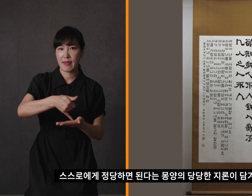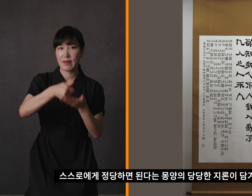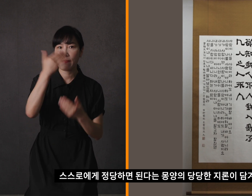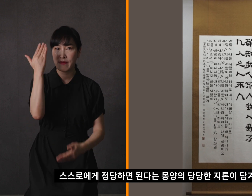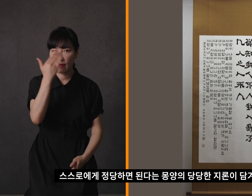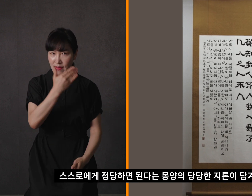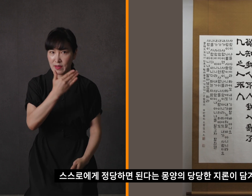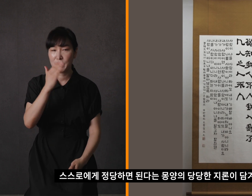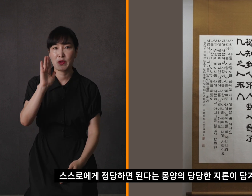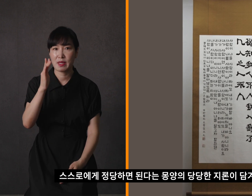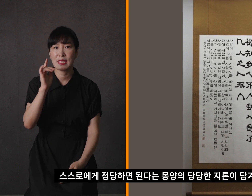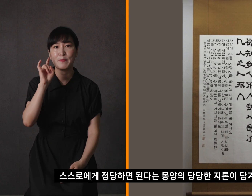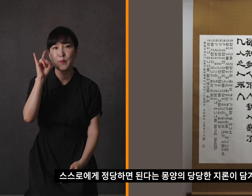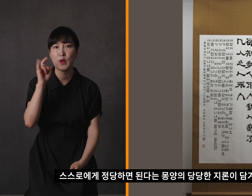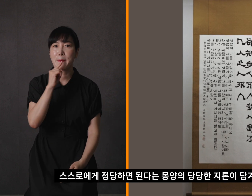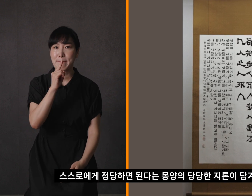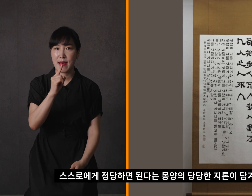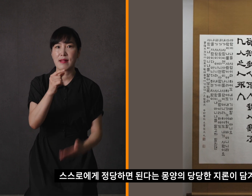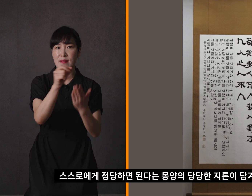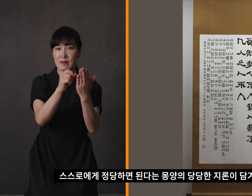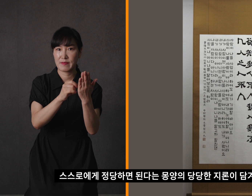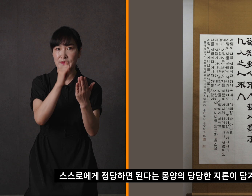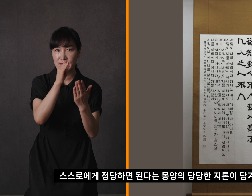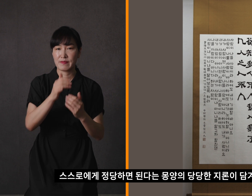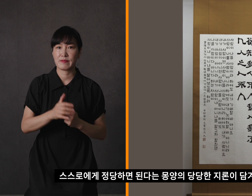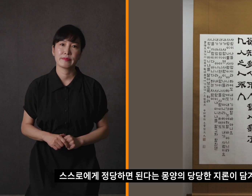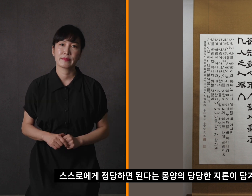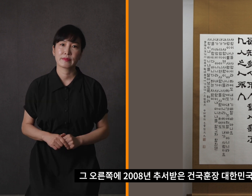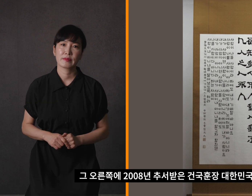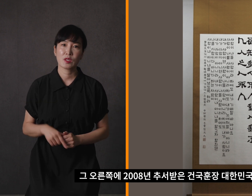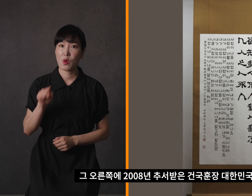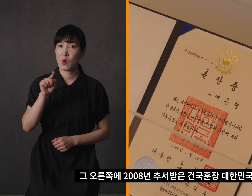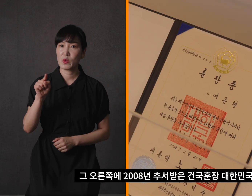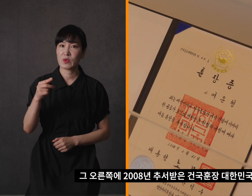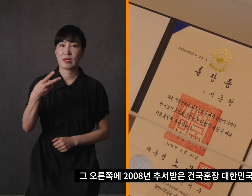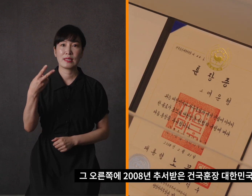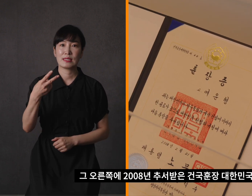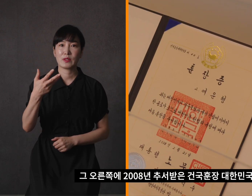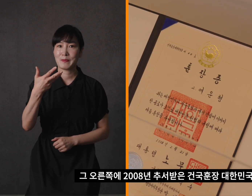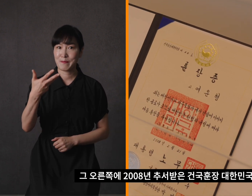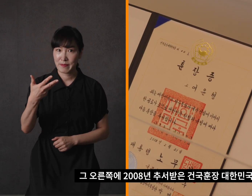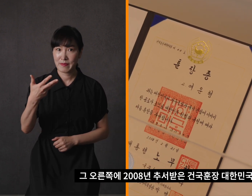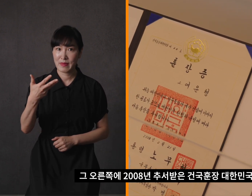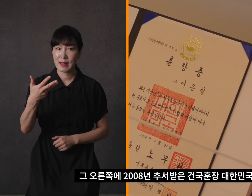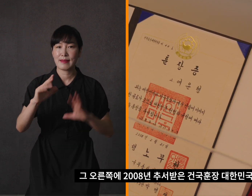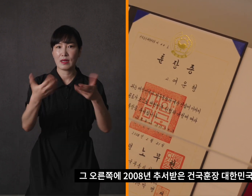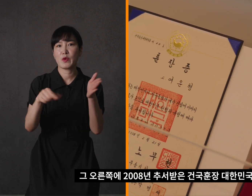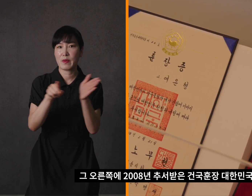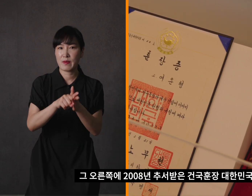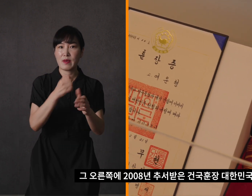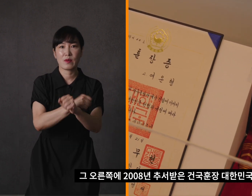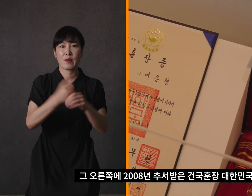스스로에게 정당하면 된다는 몽양의 당당한 지론이 담겨 있습니다. 그 오른쪽에 2008년